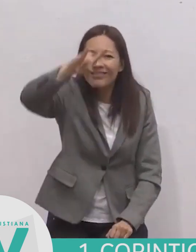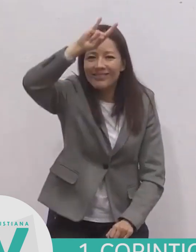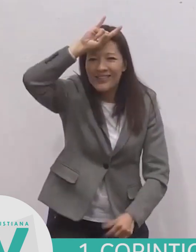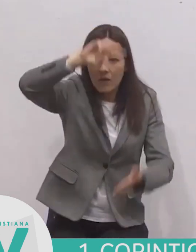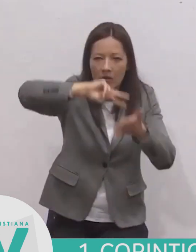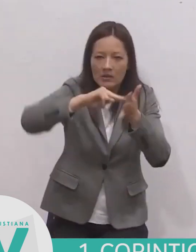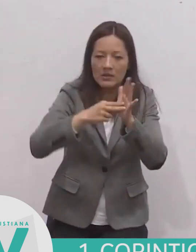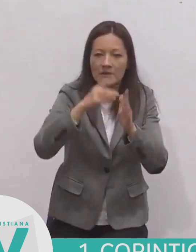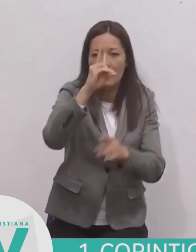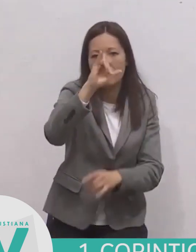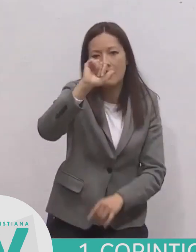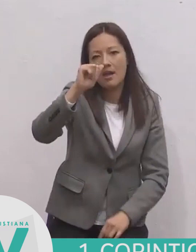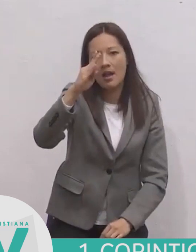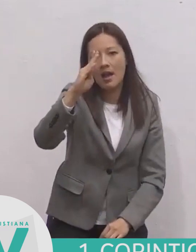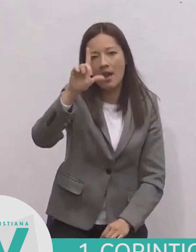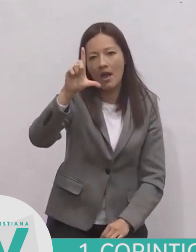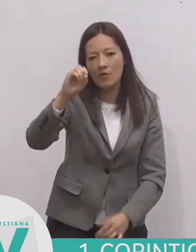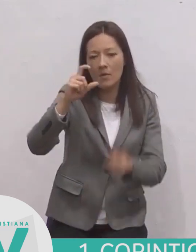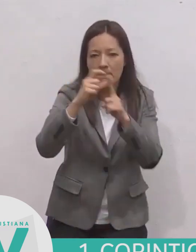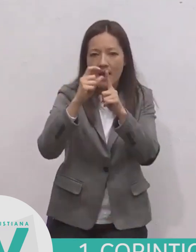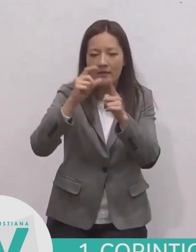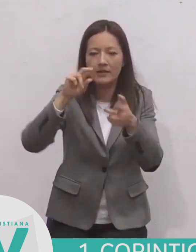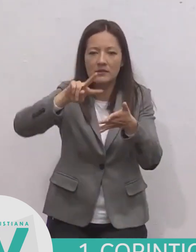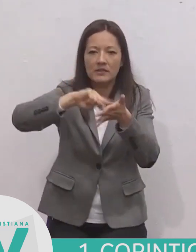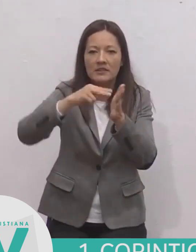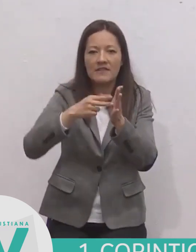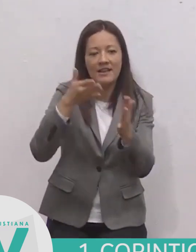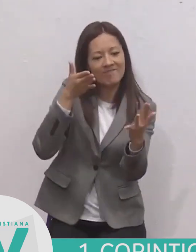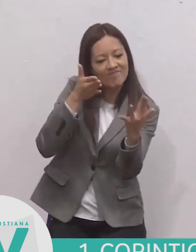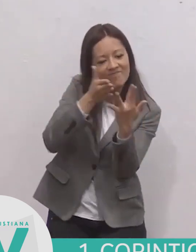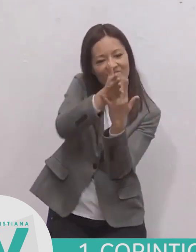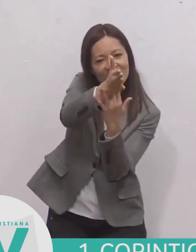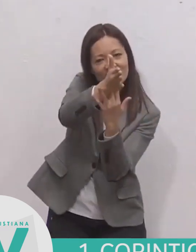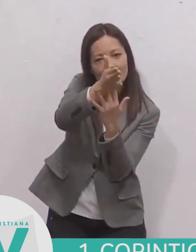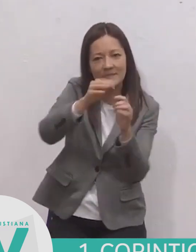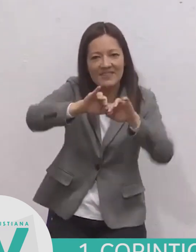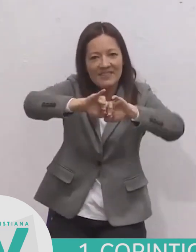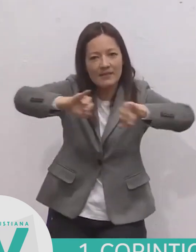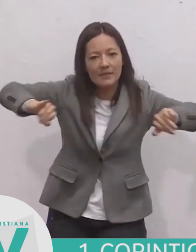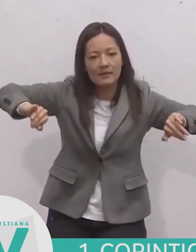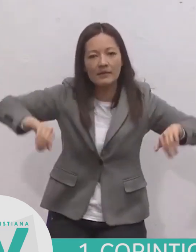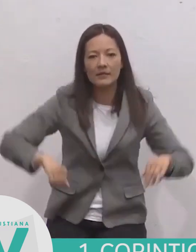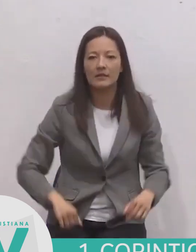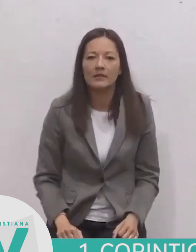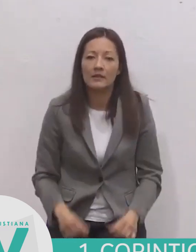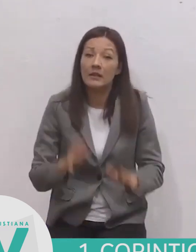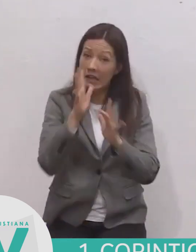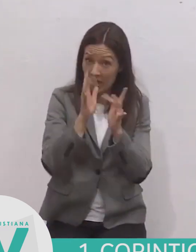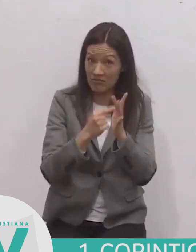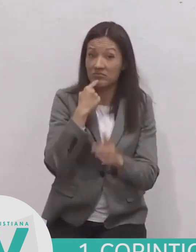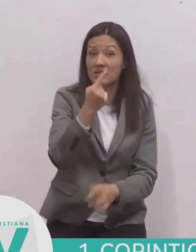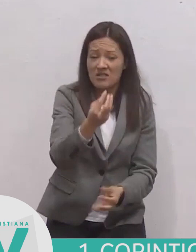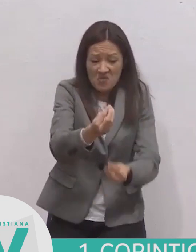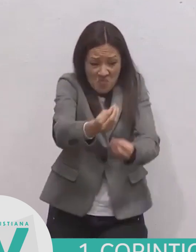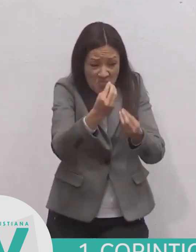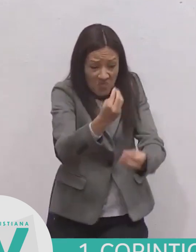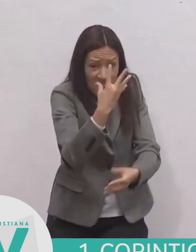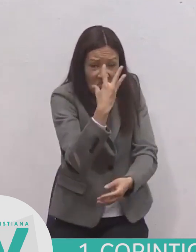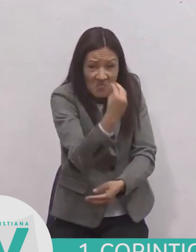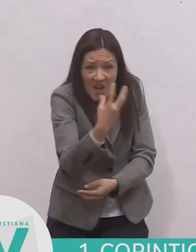que separa, el que divide. Por eso Jesús le dirá que hay muchos malvados, hay